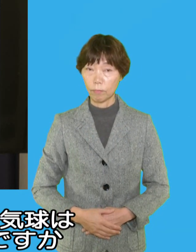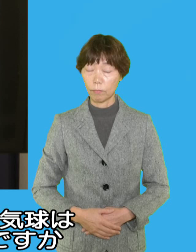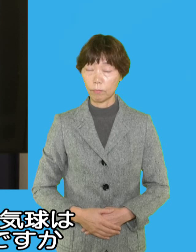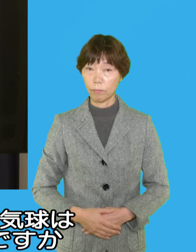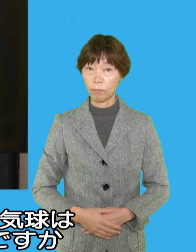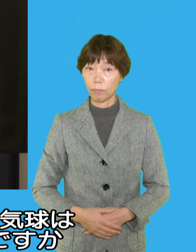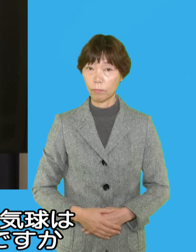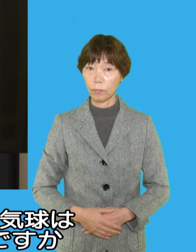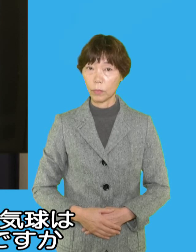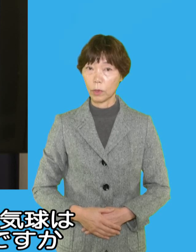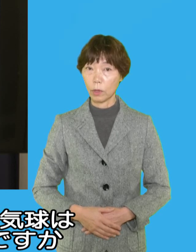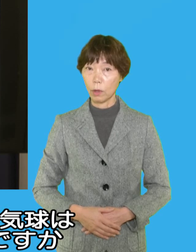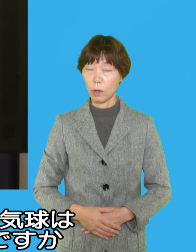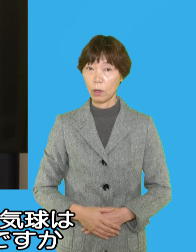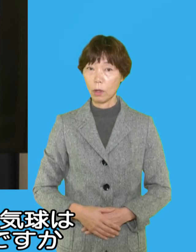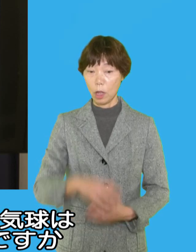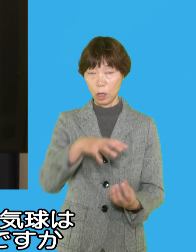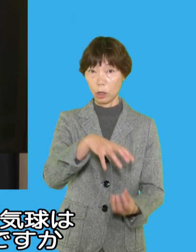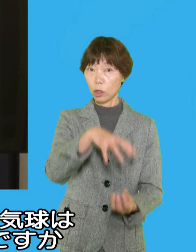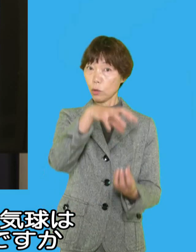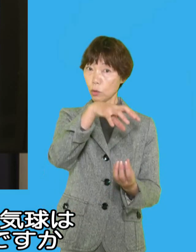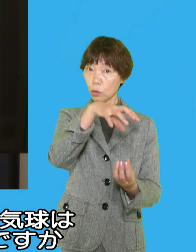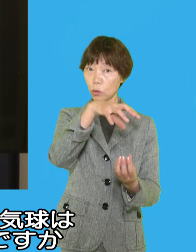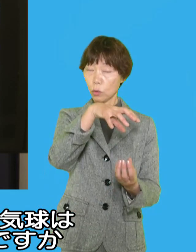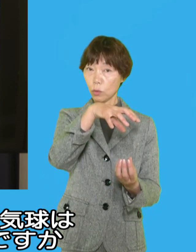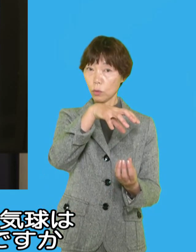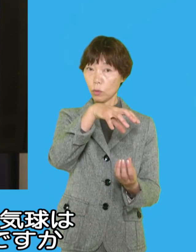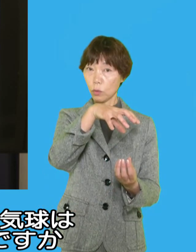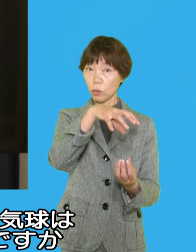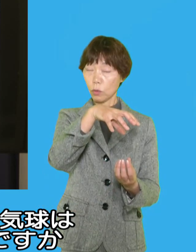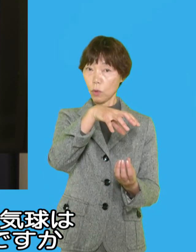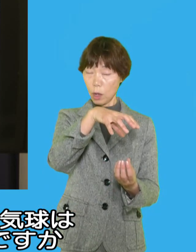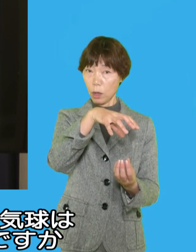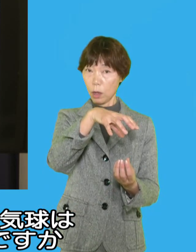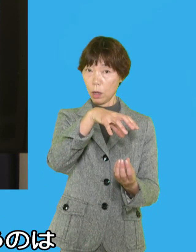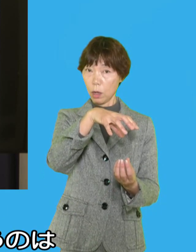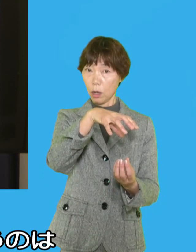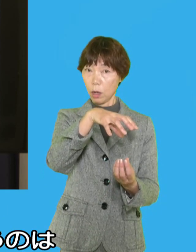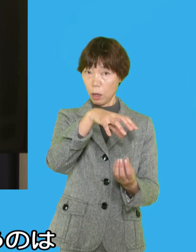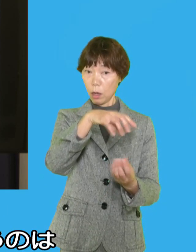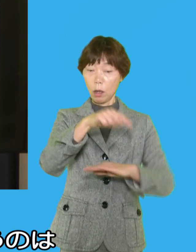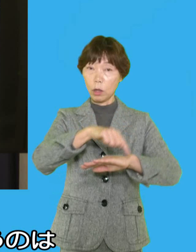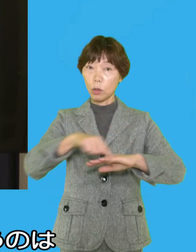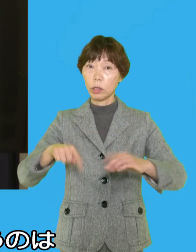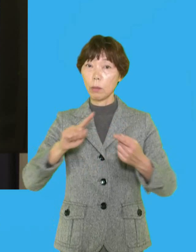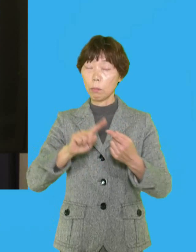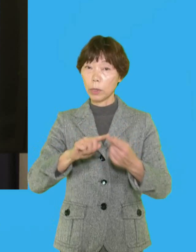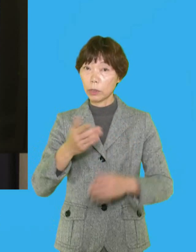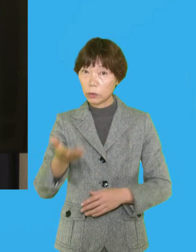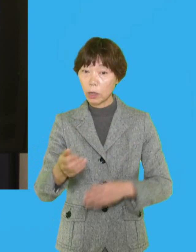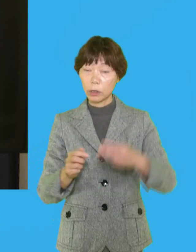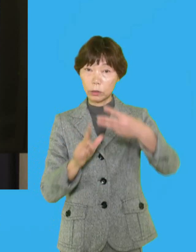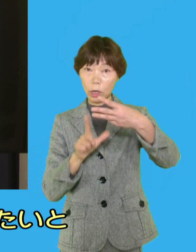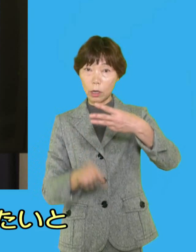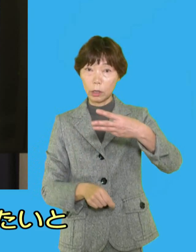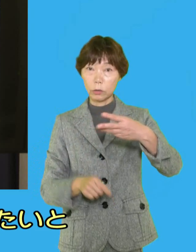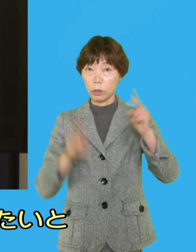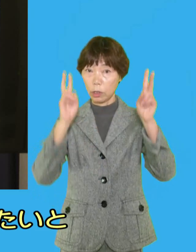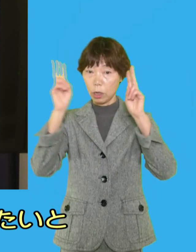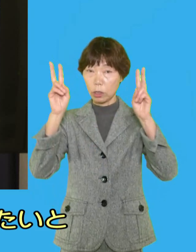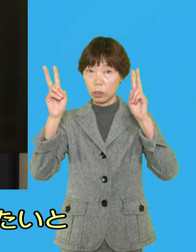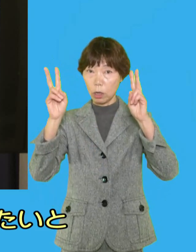8月から予定というか、ガス気球は今のところ予定通りなんですか、3月に公募してっていうの は。現時点では、は